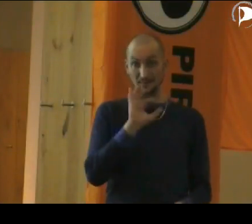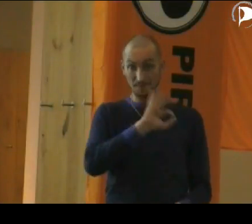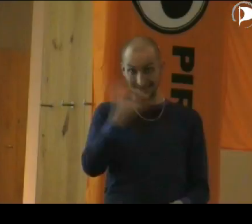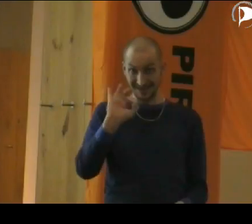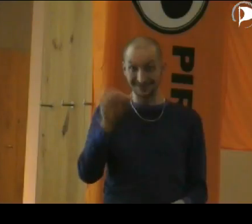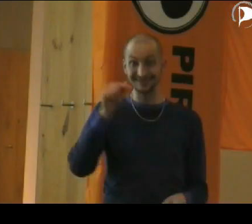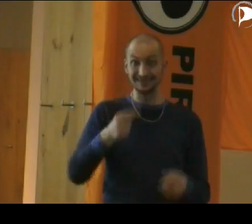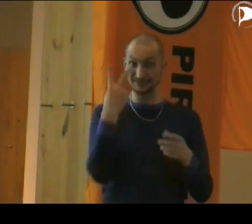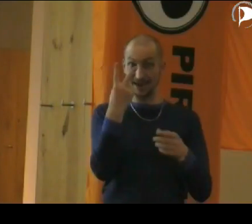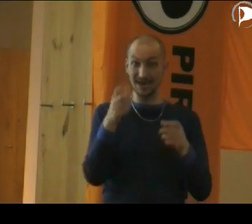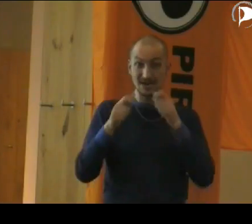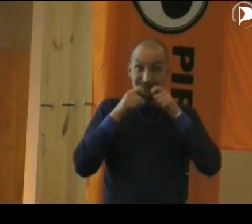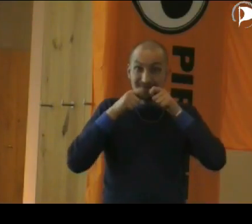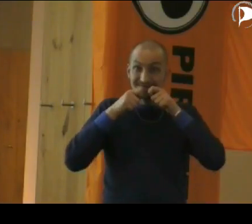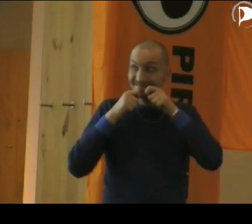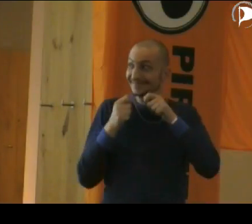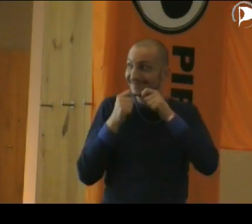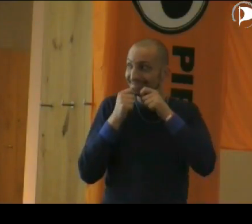nicht gemessen